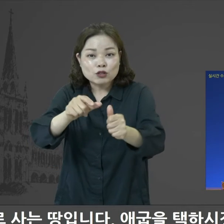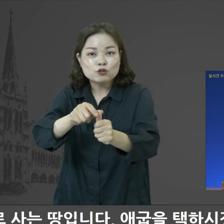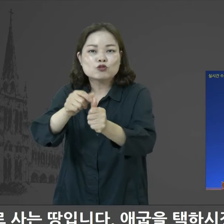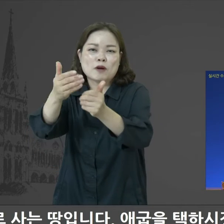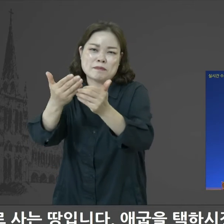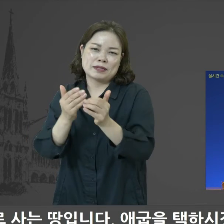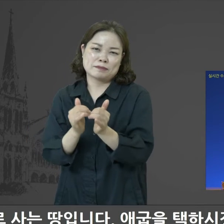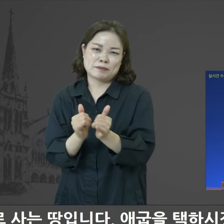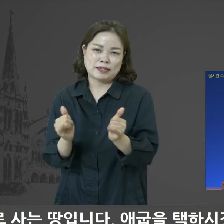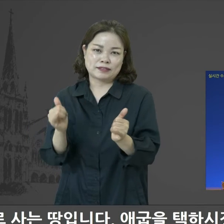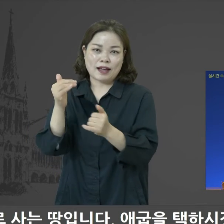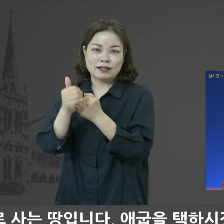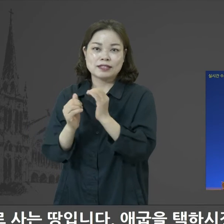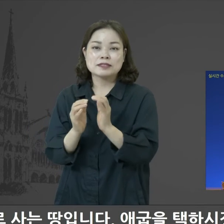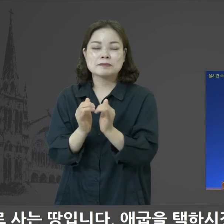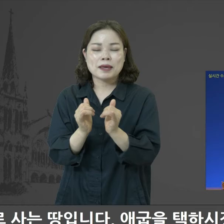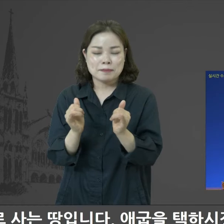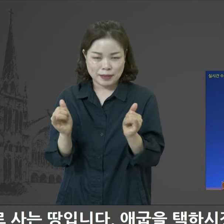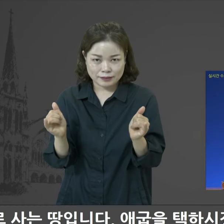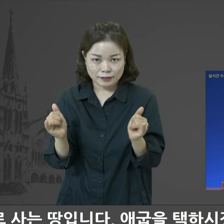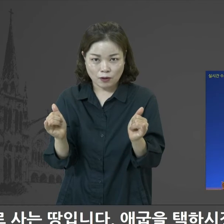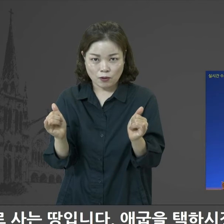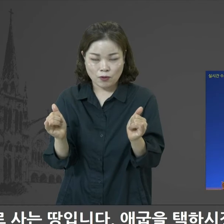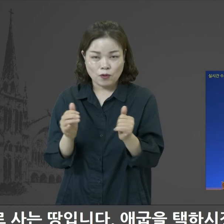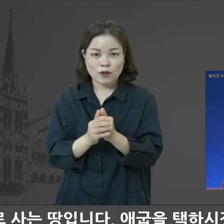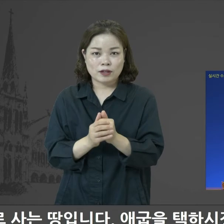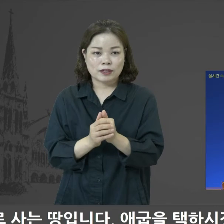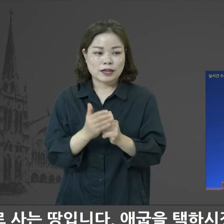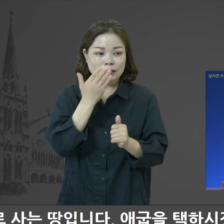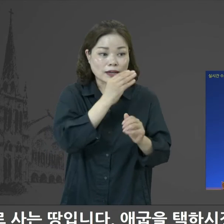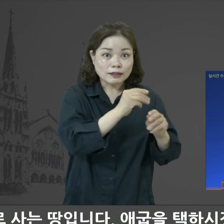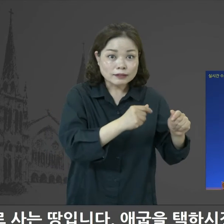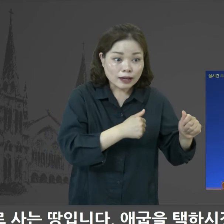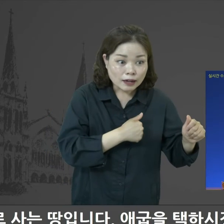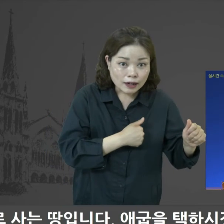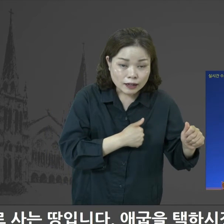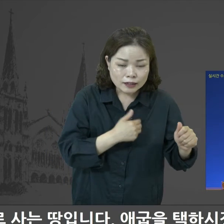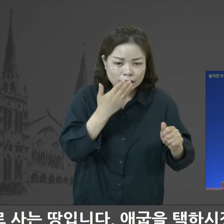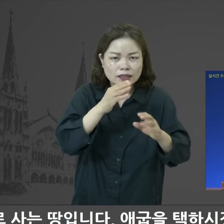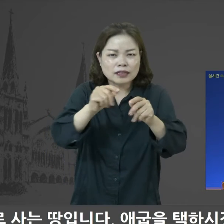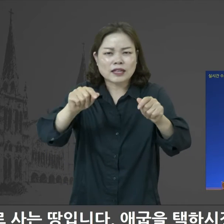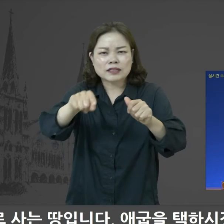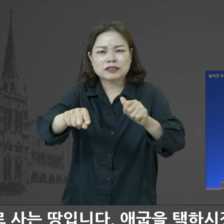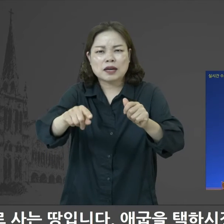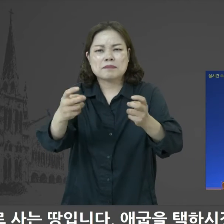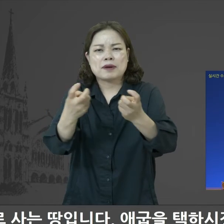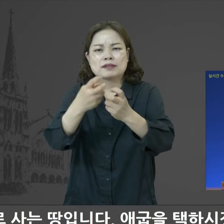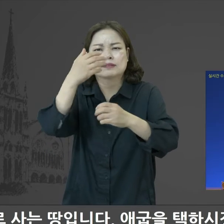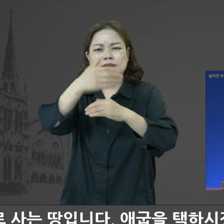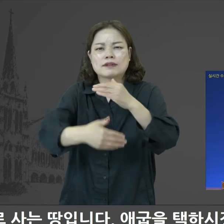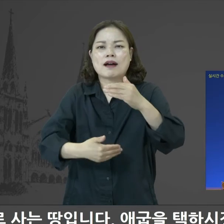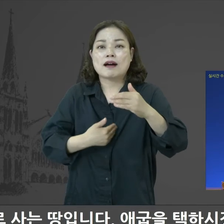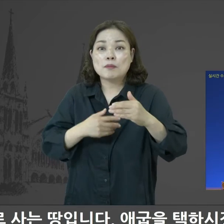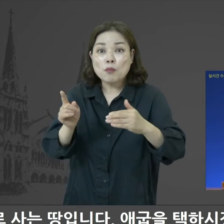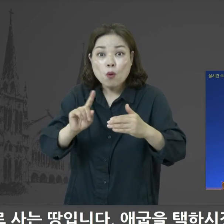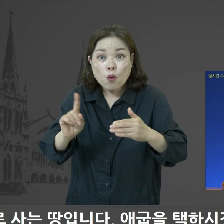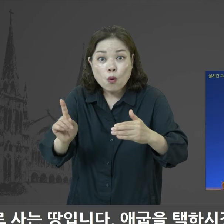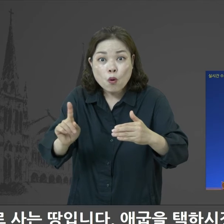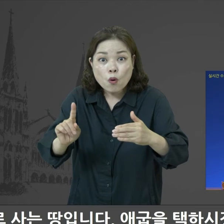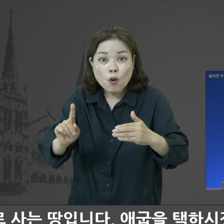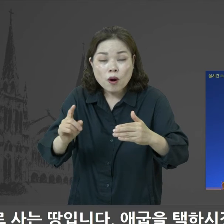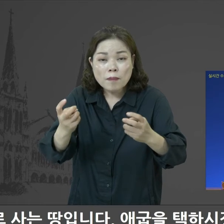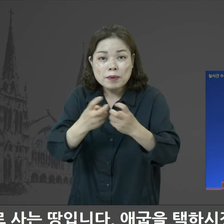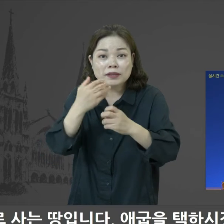구원받은 백성, 하나님의 백성입니다. 그렇다면 가나안 땅을 알고 가나안 땅의 방식으로 살아야 합니다. 그 방식이 어떤